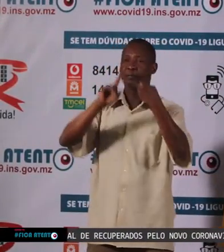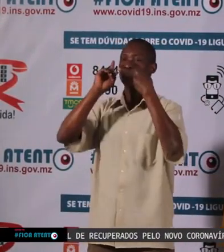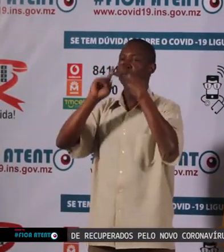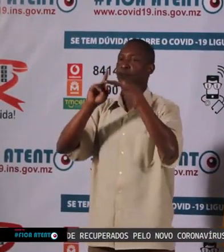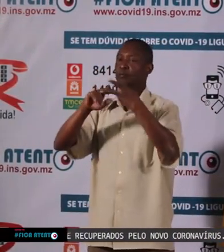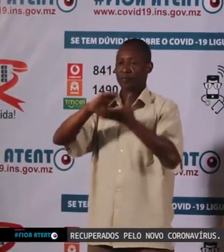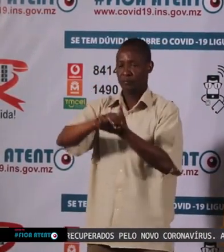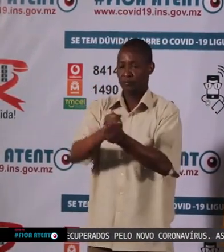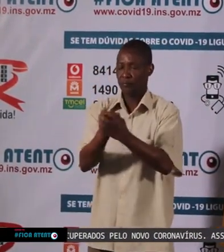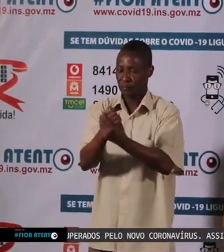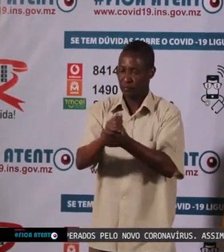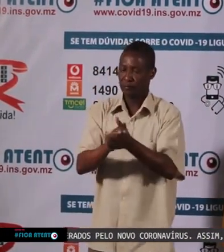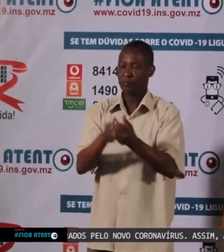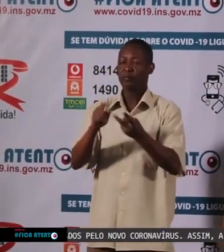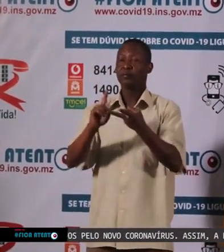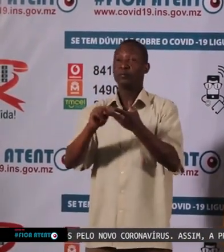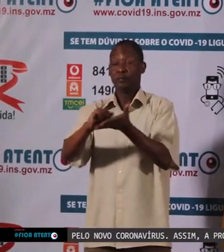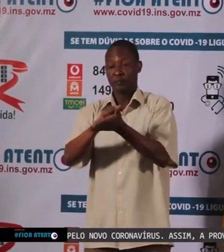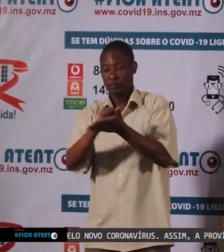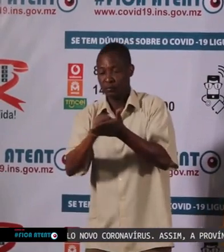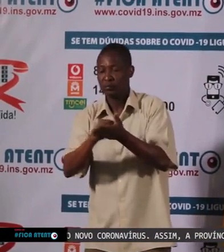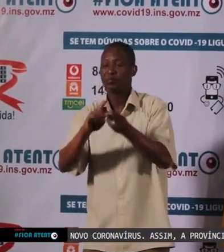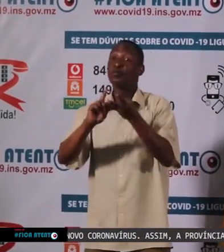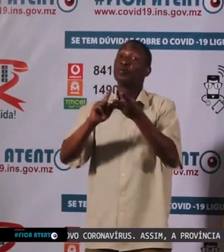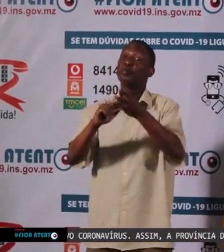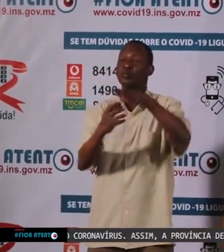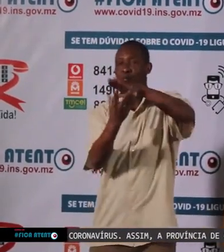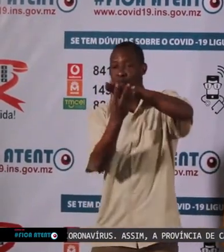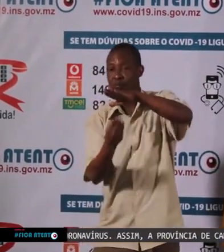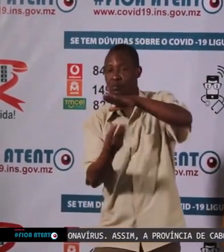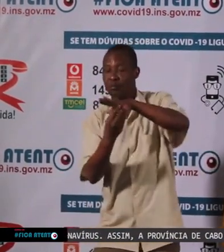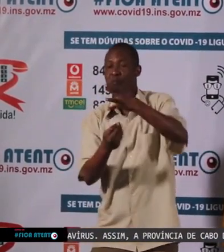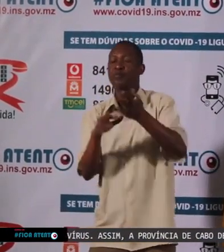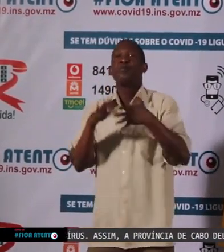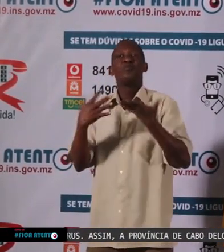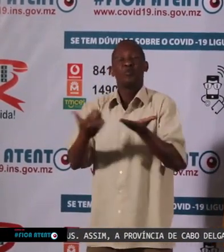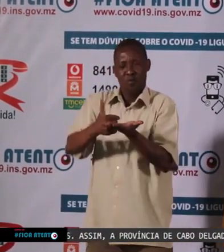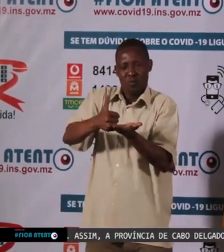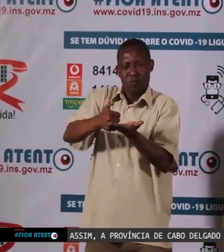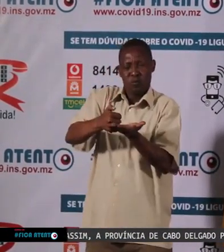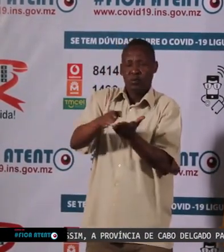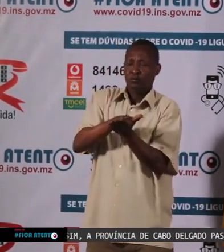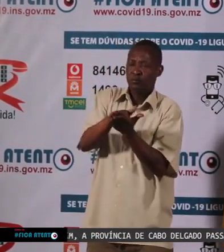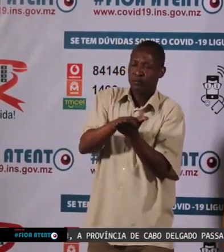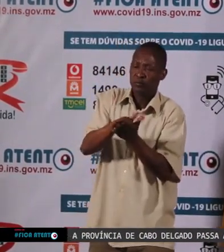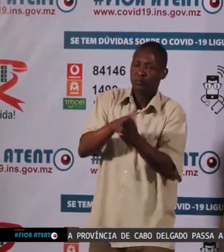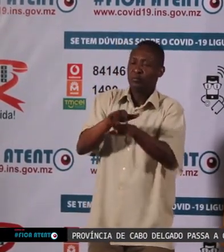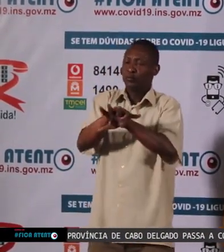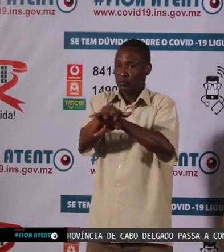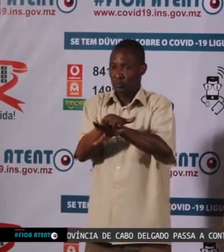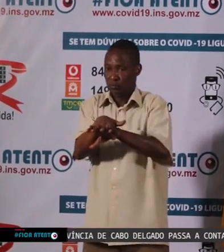com água e sabão ou cinza, ou então usar um desinfetante à base de